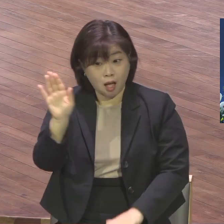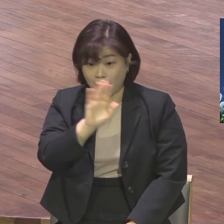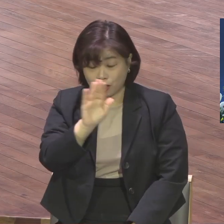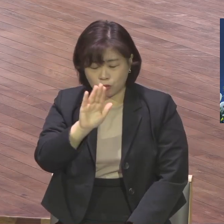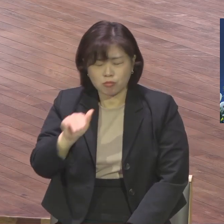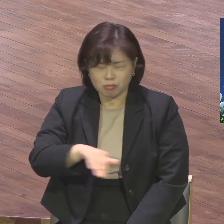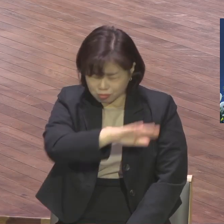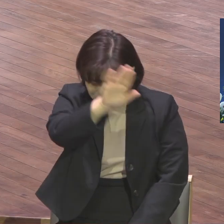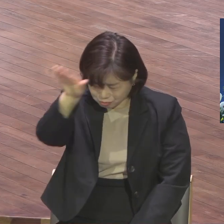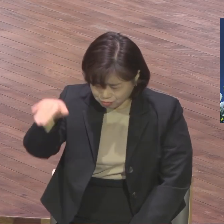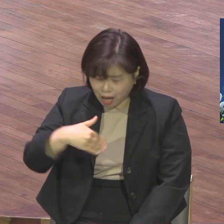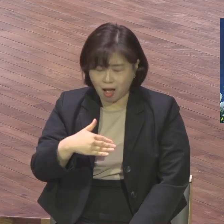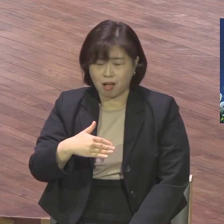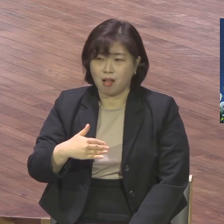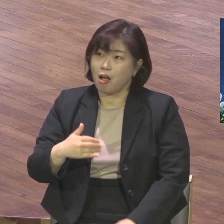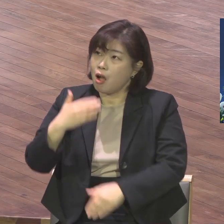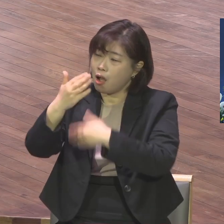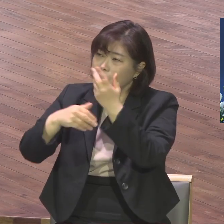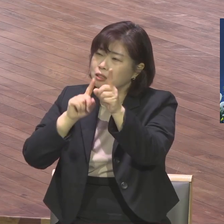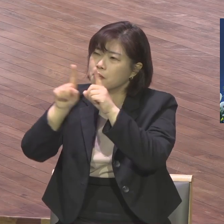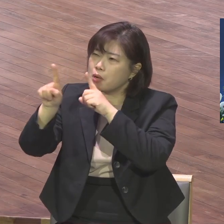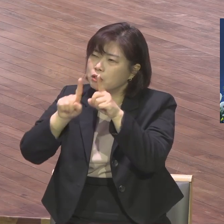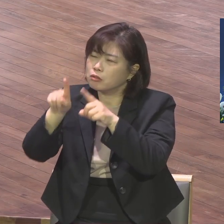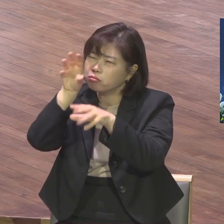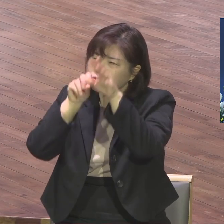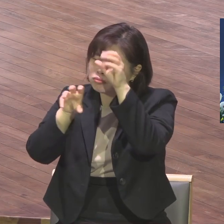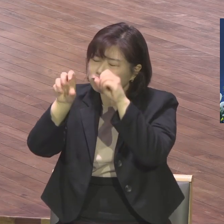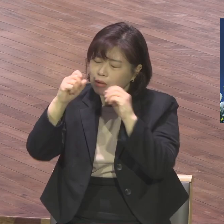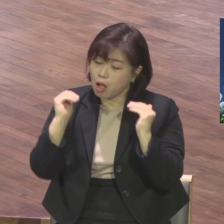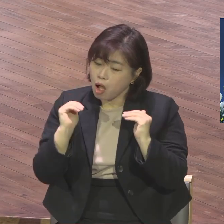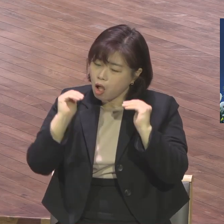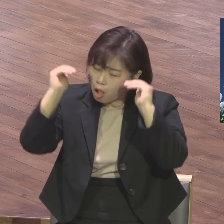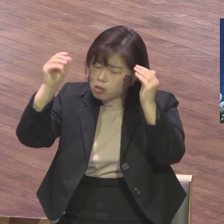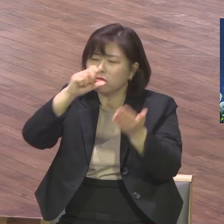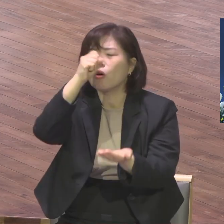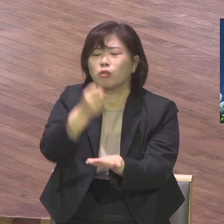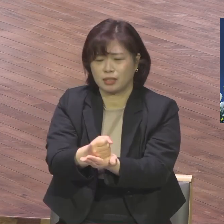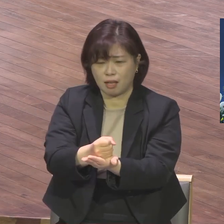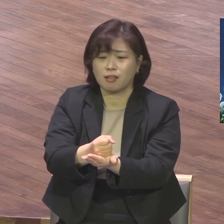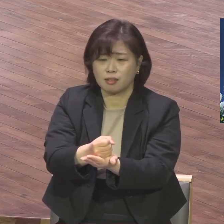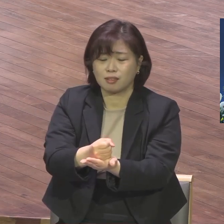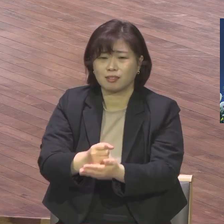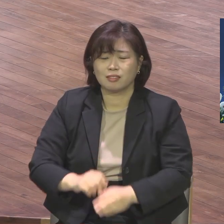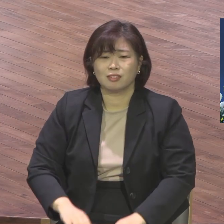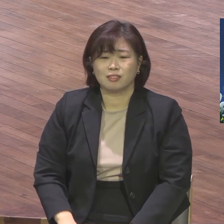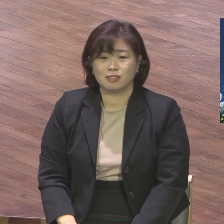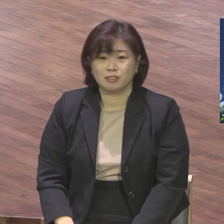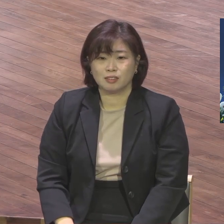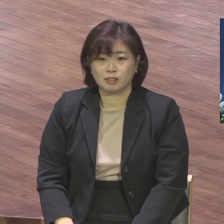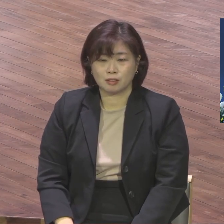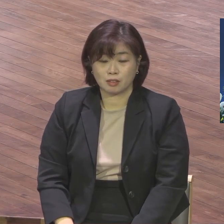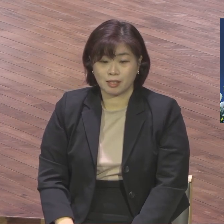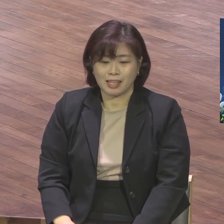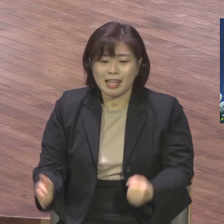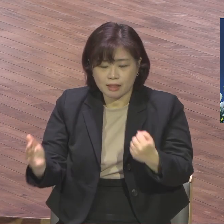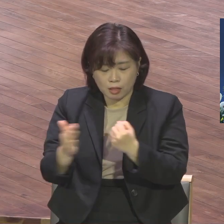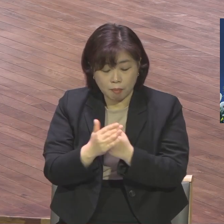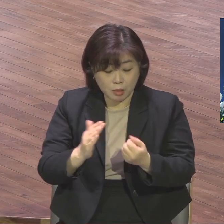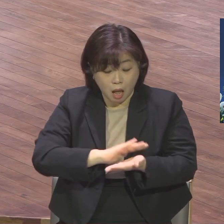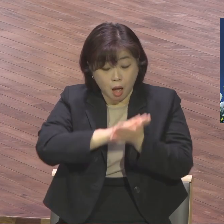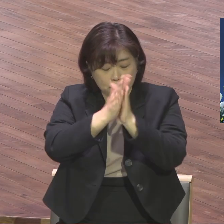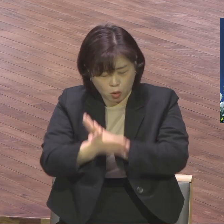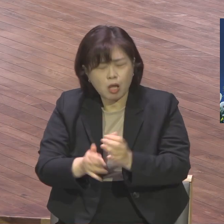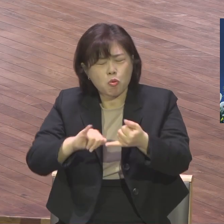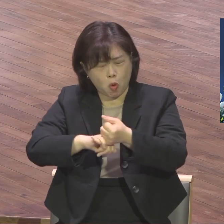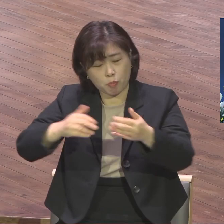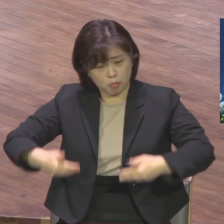상태라. 그래서 변화는요 선택이 아니에요. 오늘 설교 제목처럼 변화는 필수다. 같이